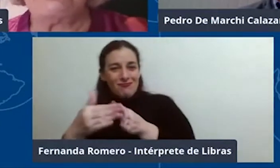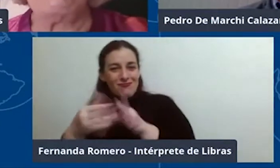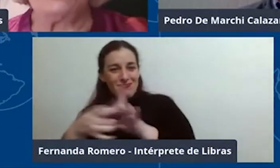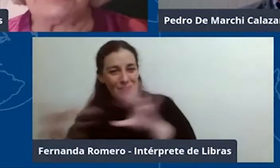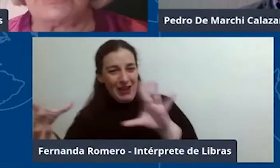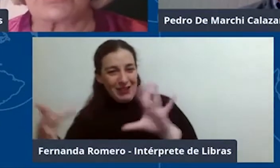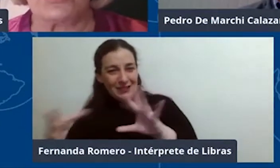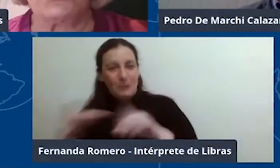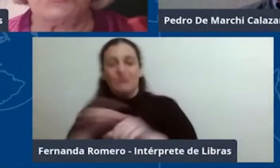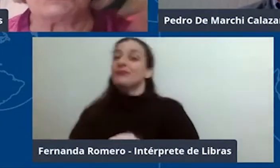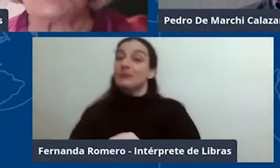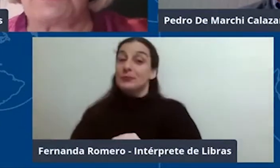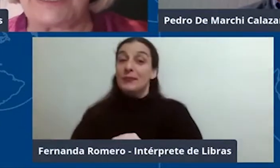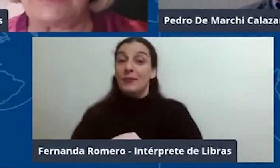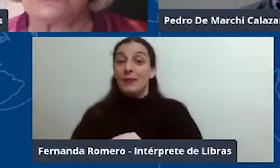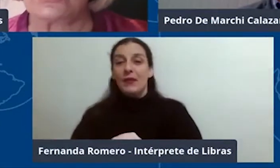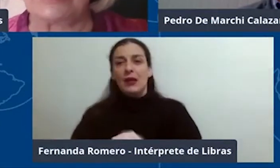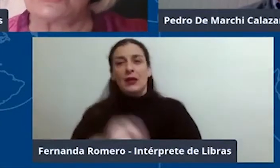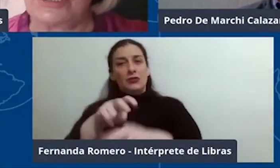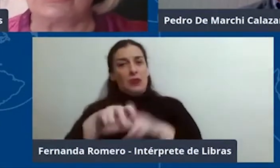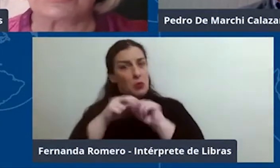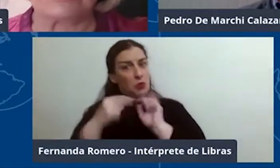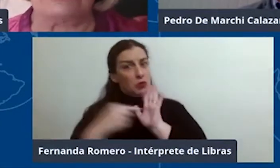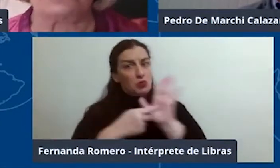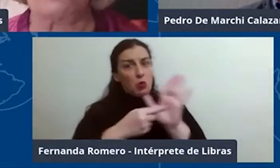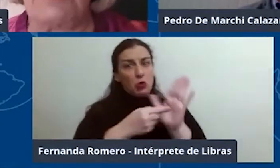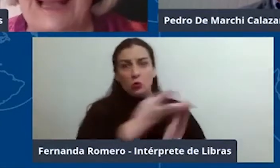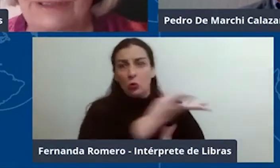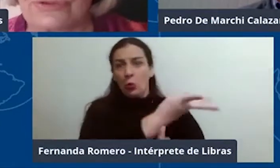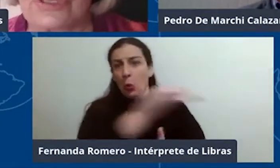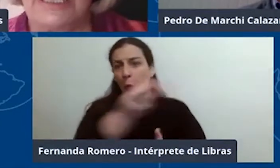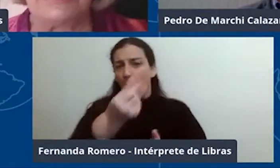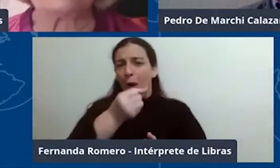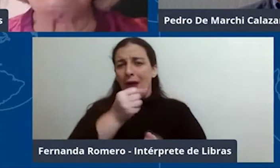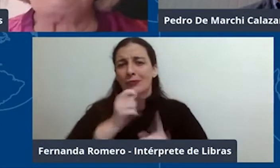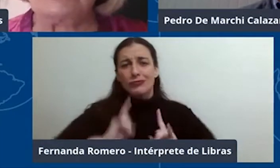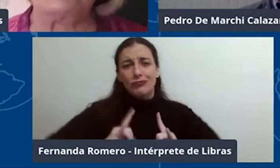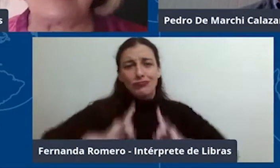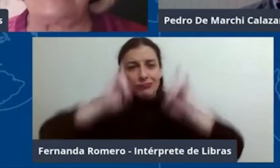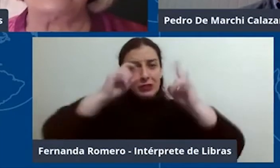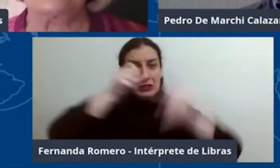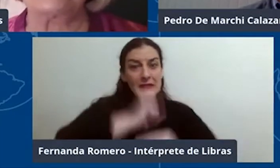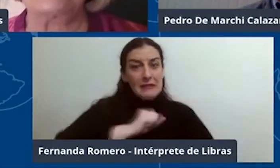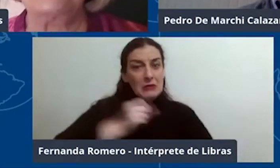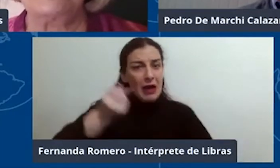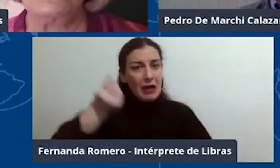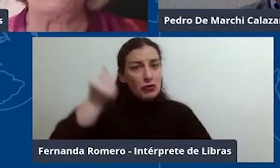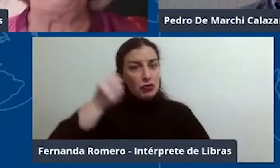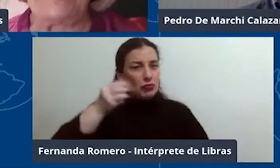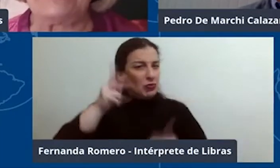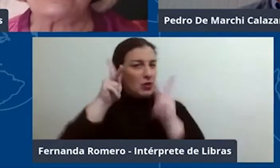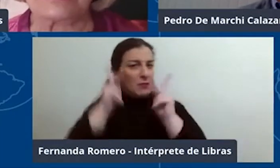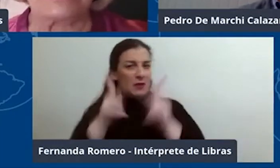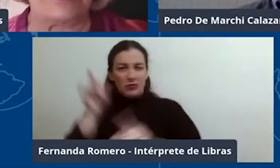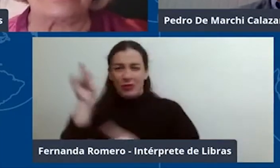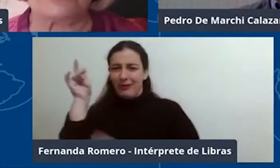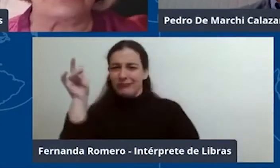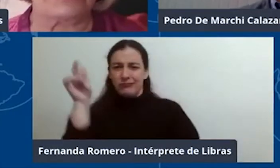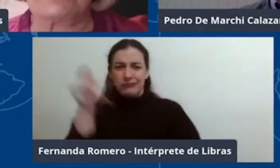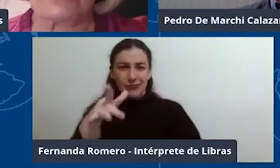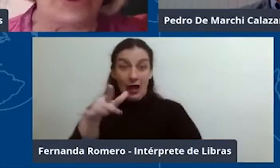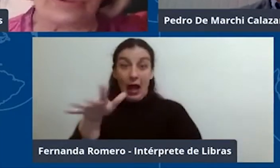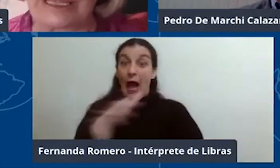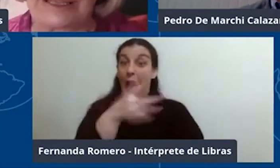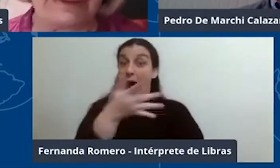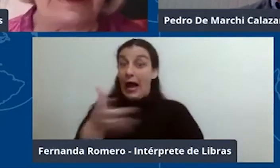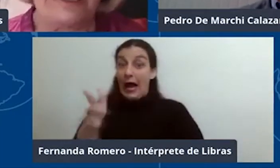isso, aí ele mostrou o número de prédios antigos que estão tombados e que estão abandonados, ocupados, às vezes,